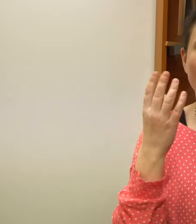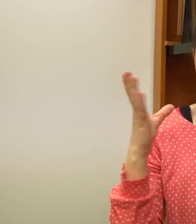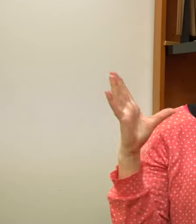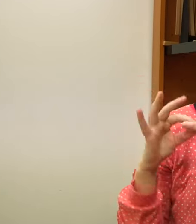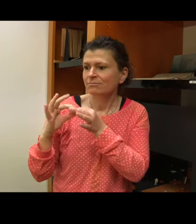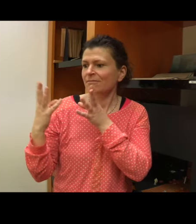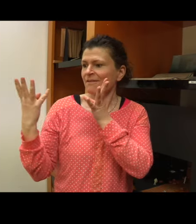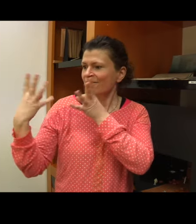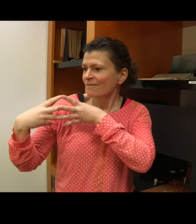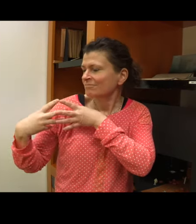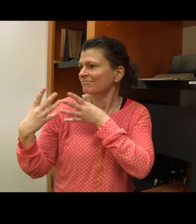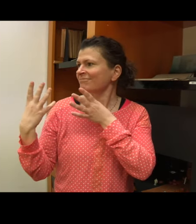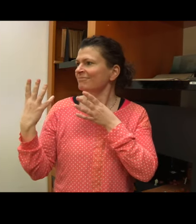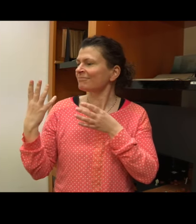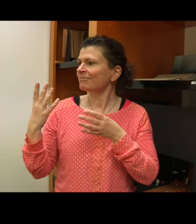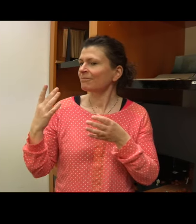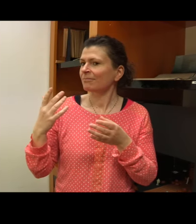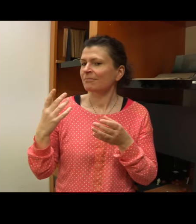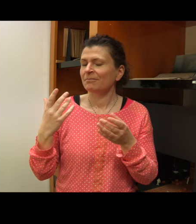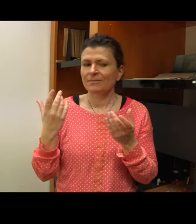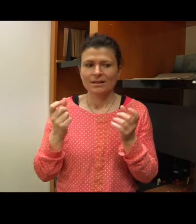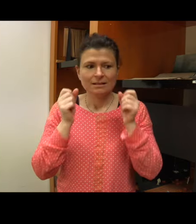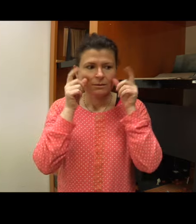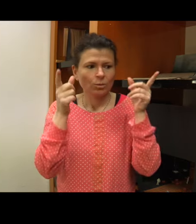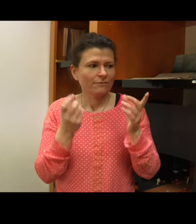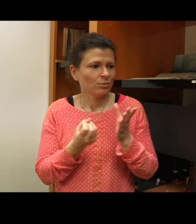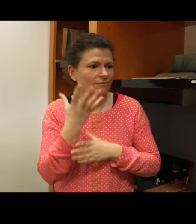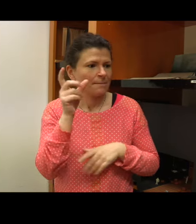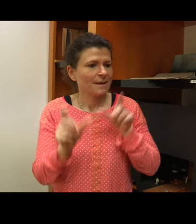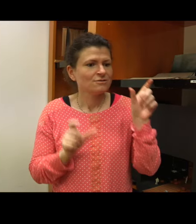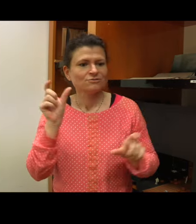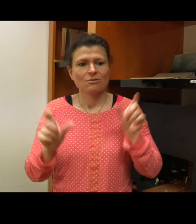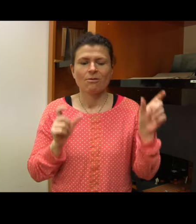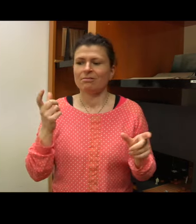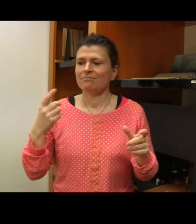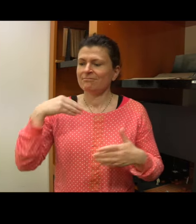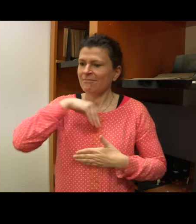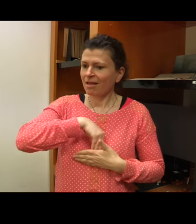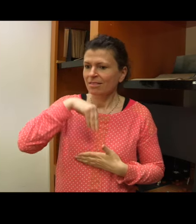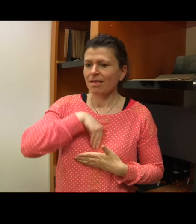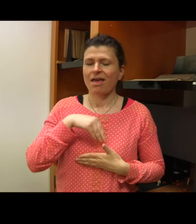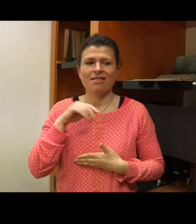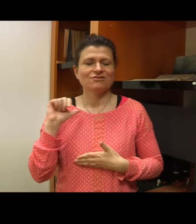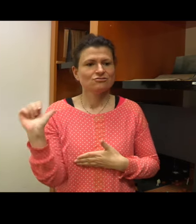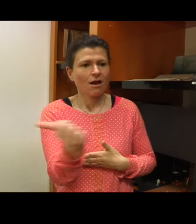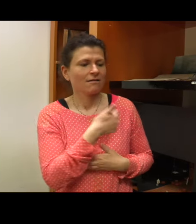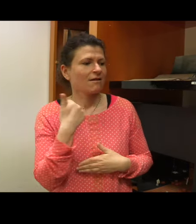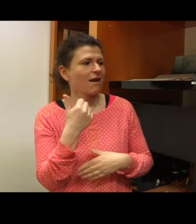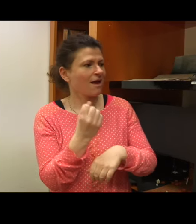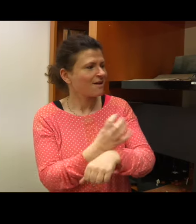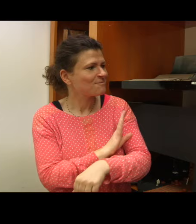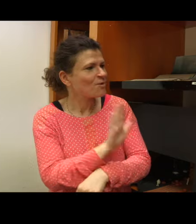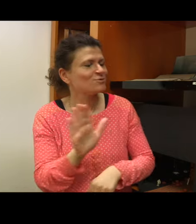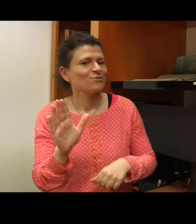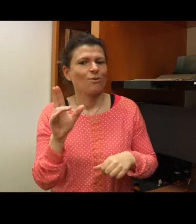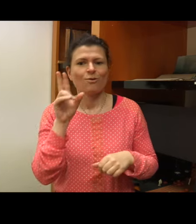dans l'expérience, dans l'apprentissage. On est les uns avec les autres. On découvre de nouvelles personnes, ce qu'on est à l'intérieur de soi, chacun.